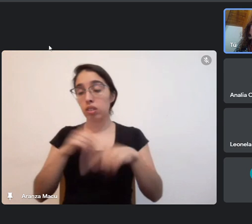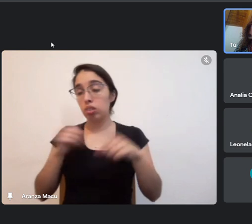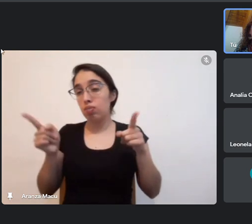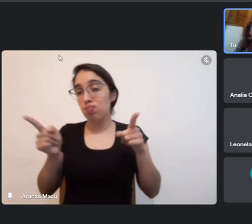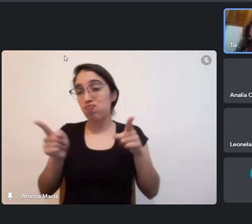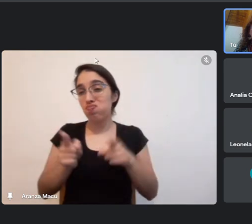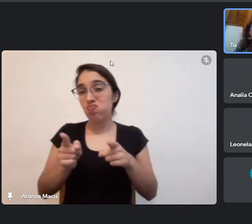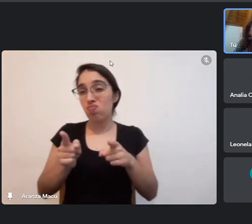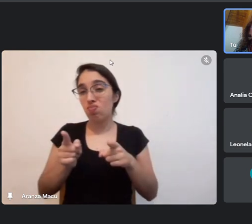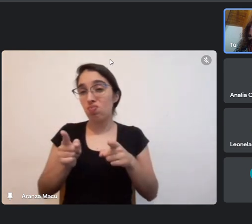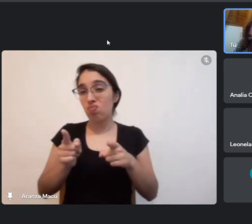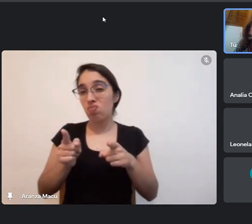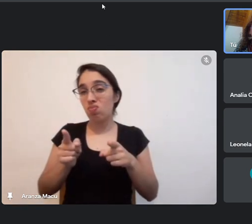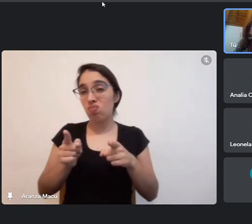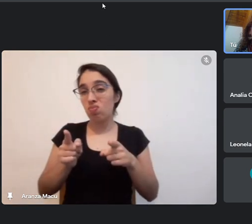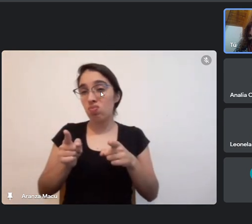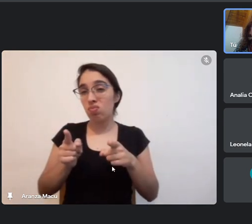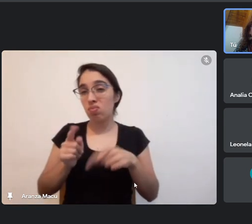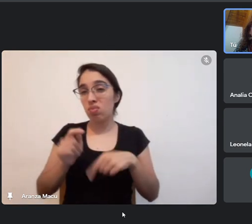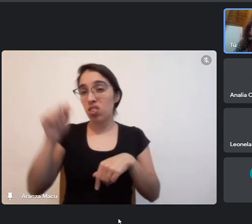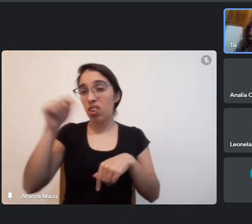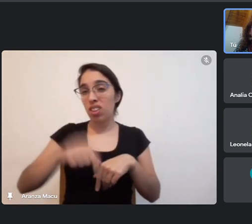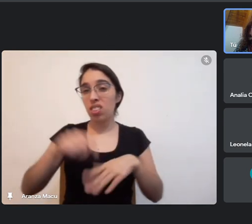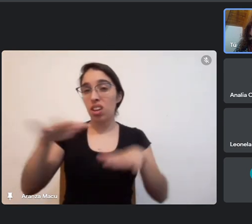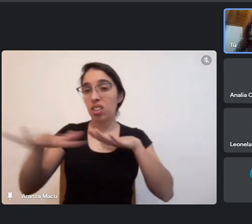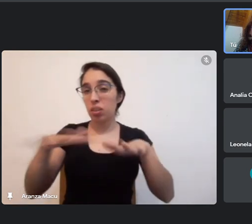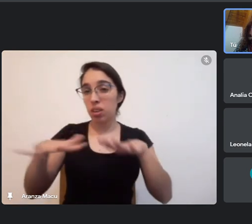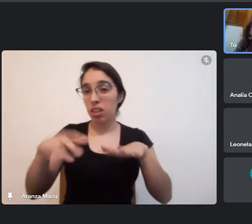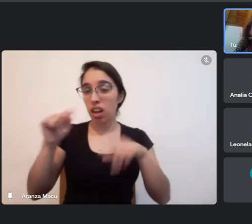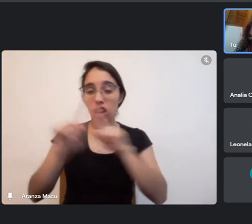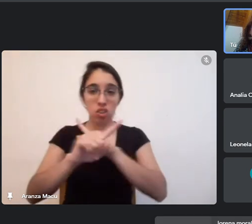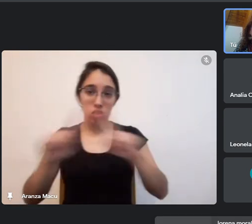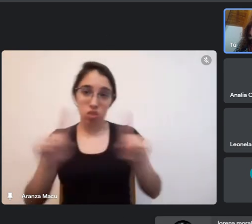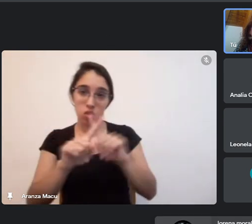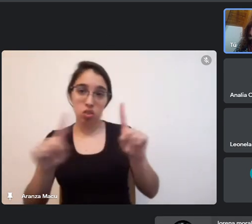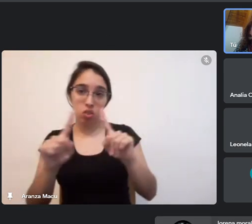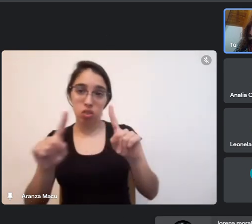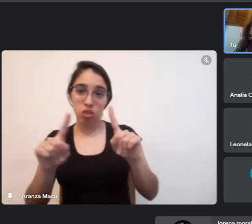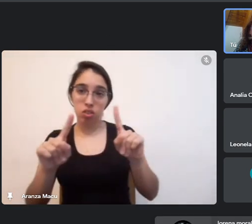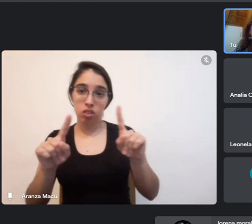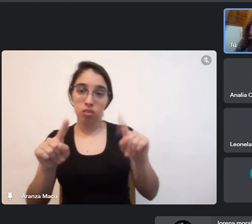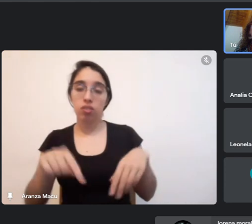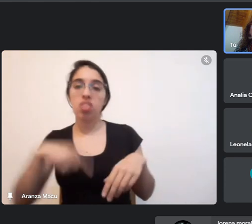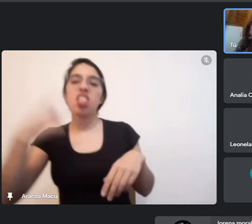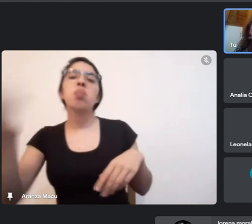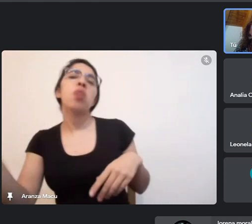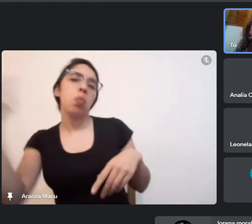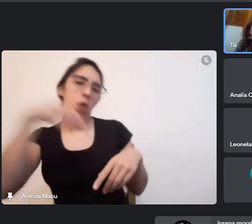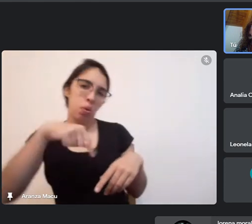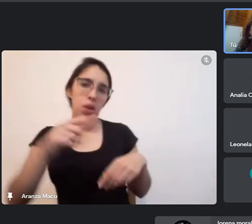a pasar ahora esta actividad, después vamos a volver a ella para que ustedes hagan ejercicio, pero...